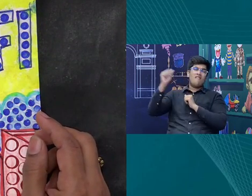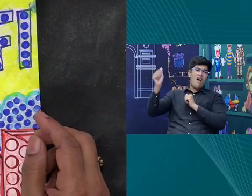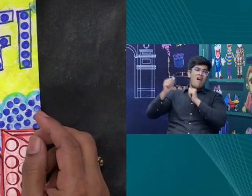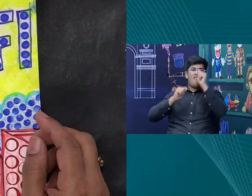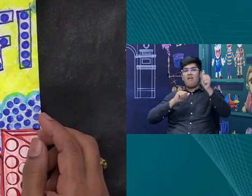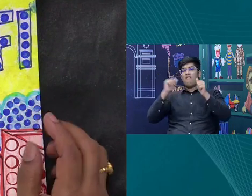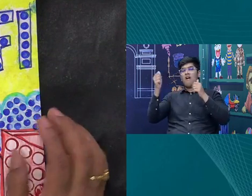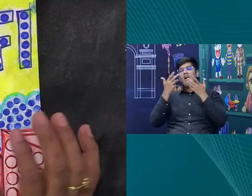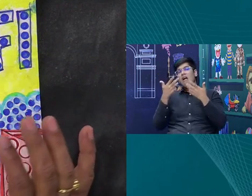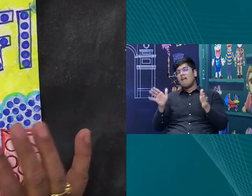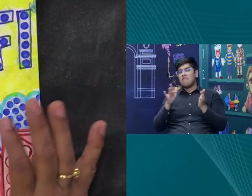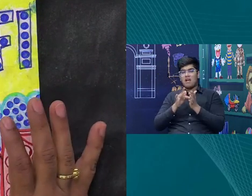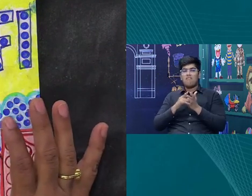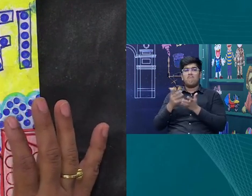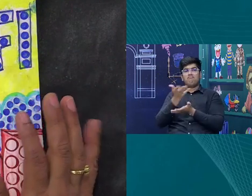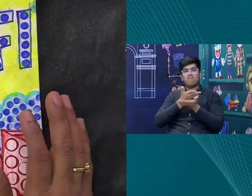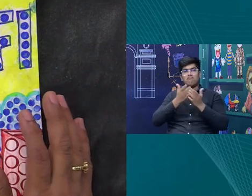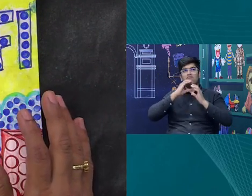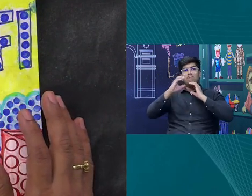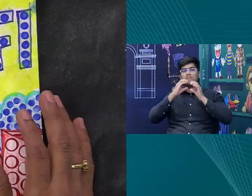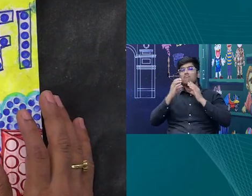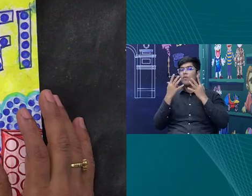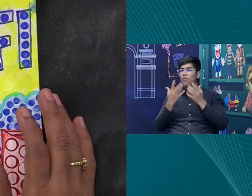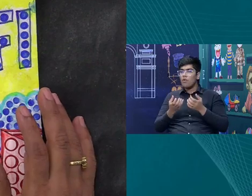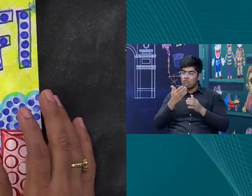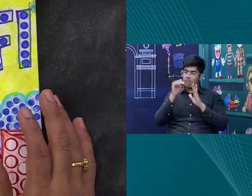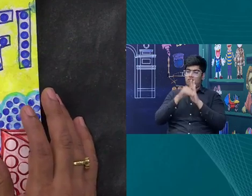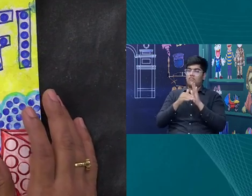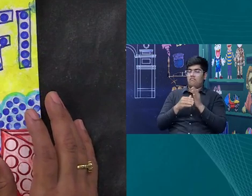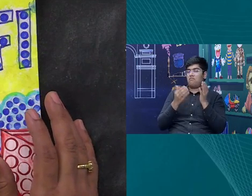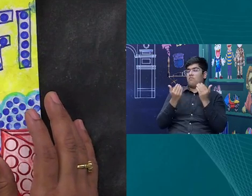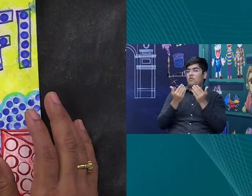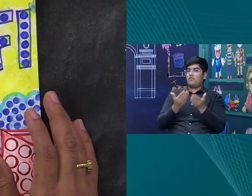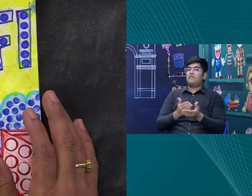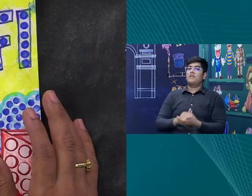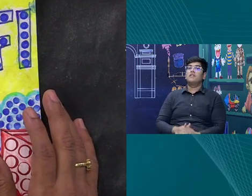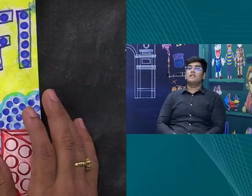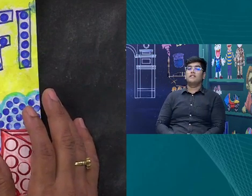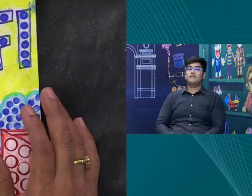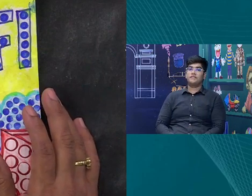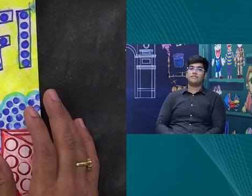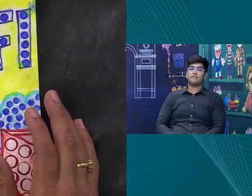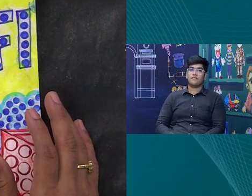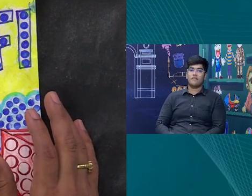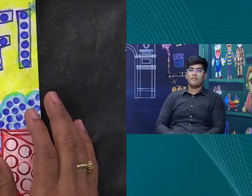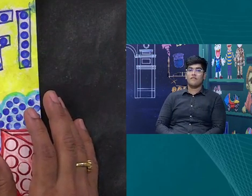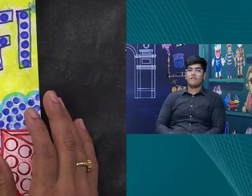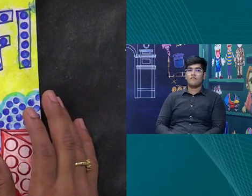साधन हैं हम इनके द्वारा भी अपने संदेशों को और अपने